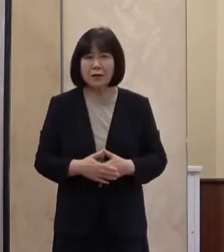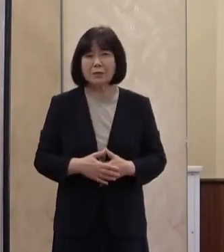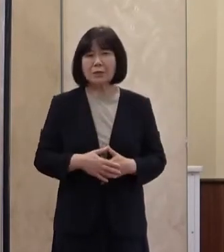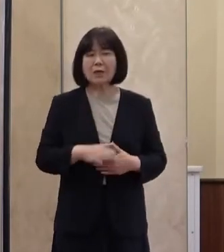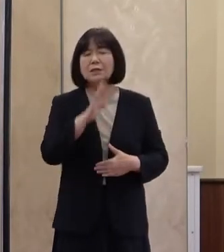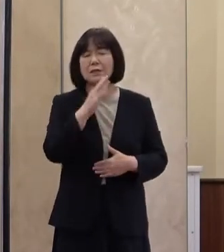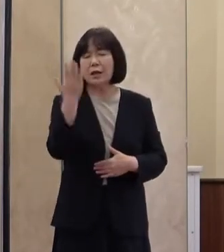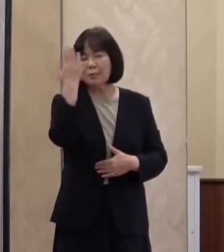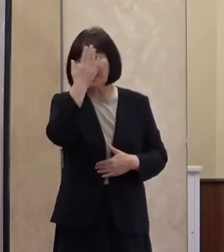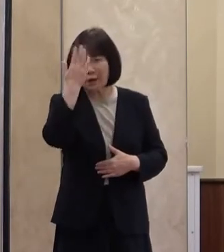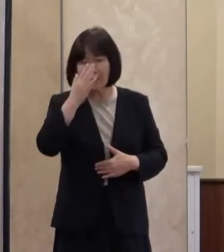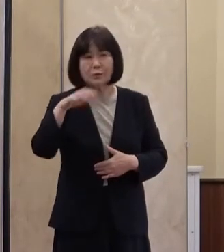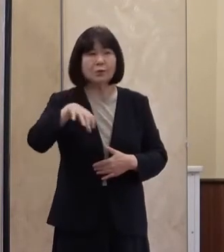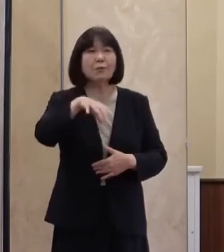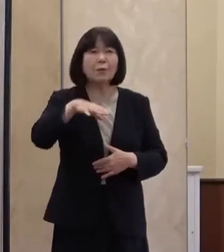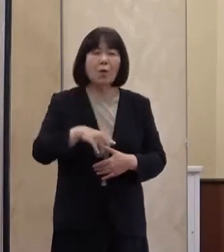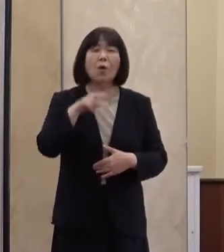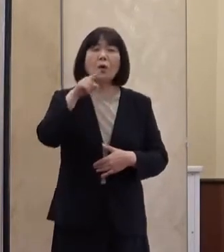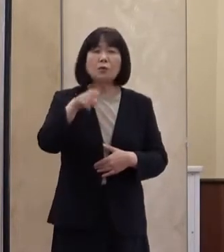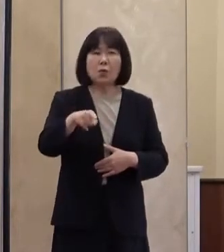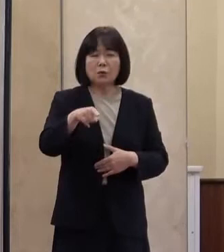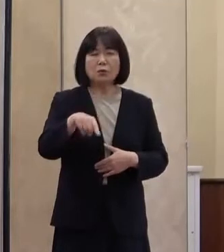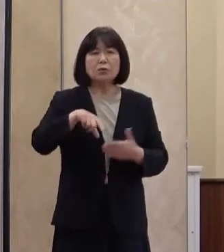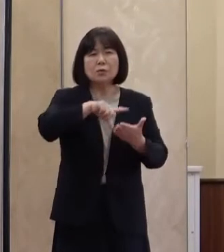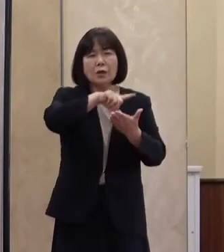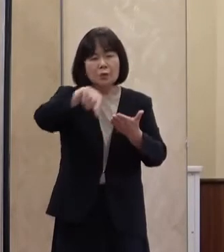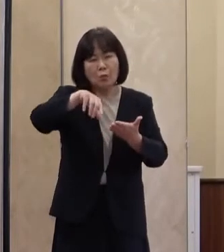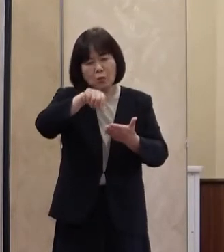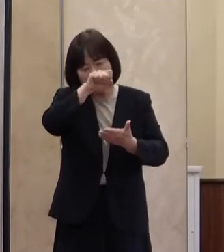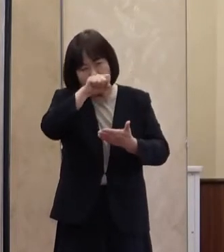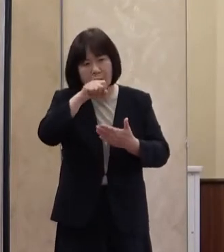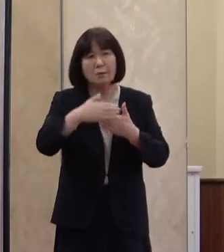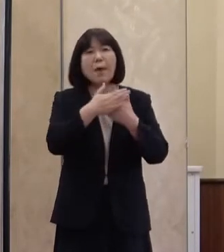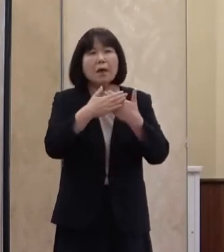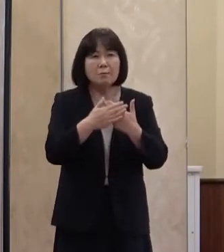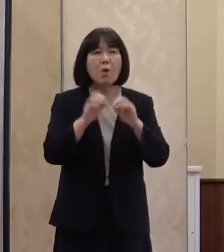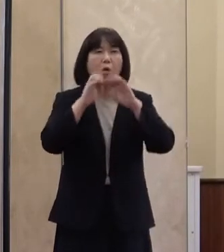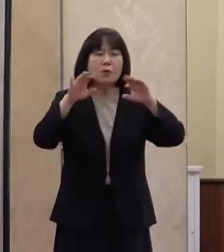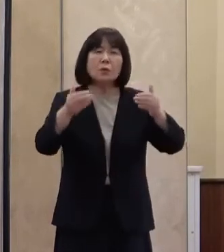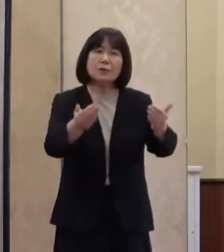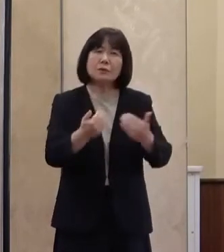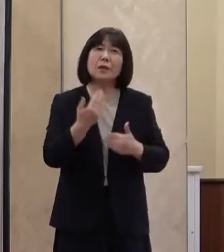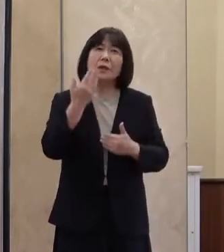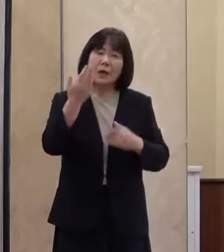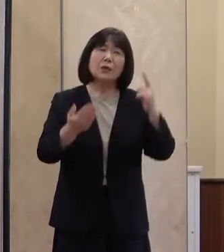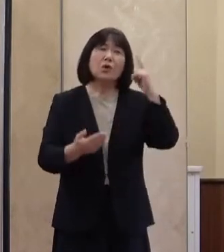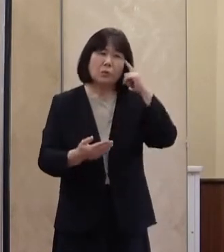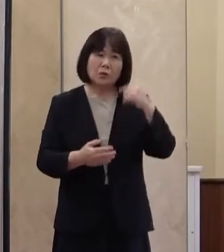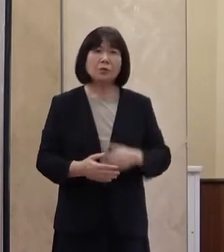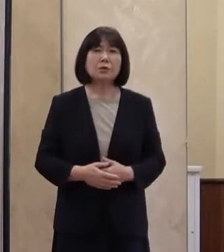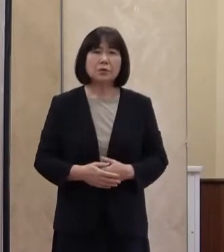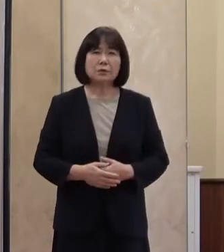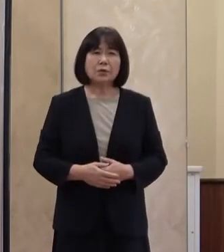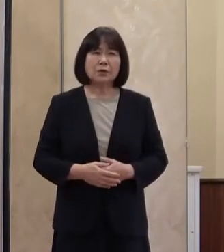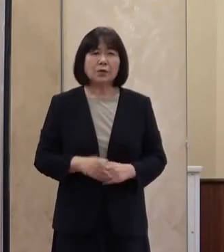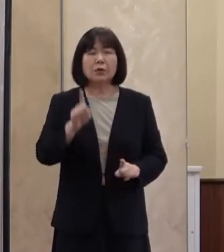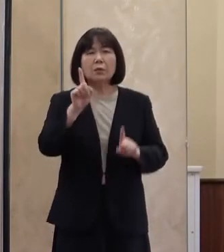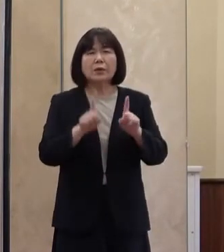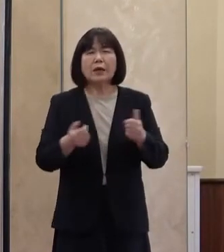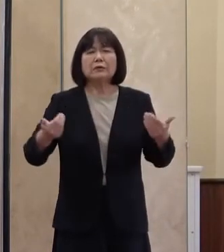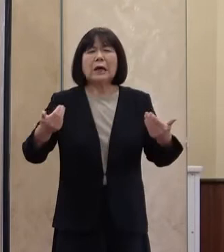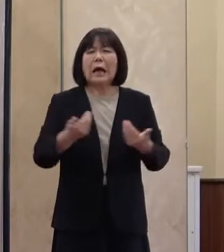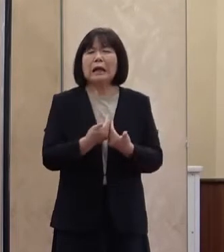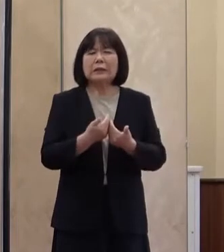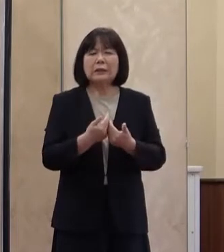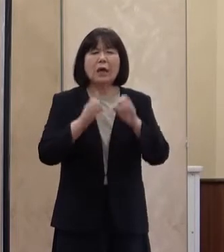で。でもそういったところをやっぱり報道しなきゃいけないんじゃないかなって僕は思いますよ。まあ、これは賛成派のとにかく反対の報道を一